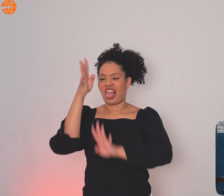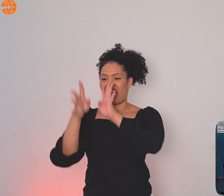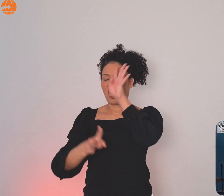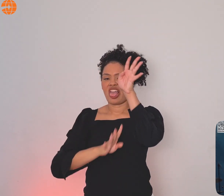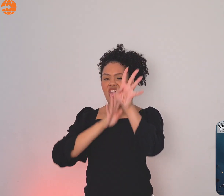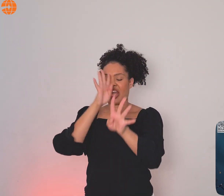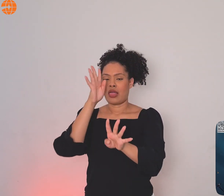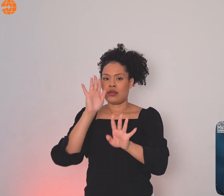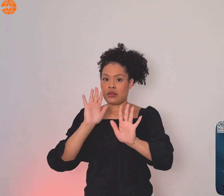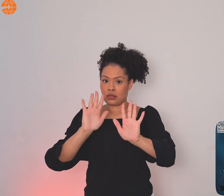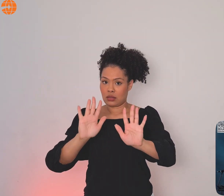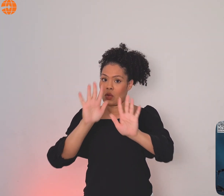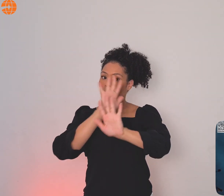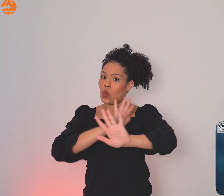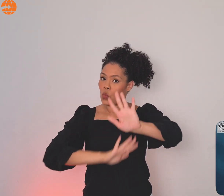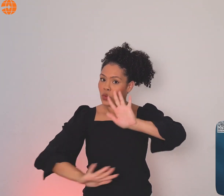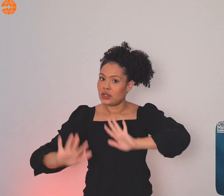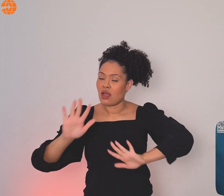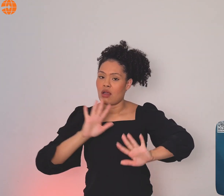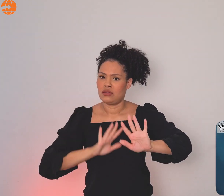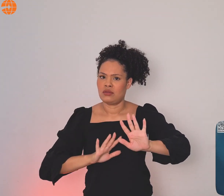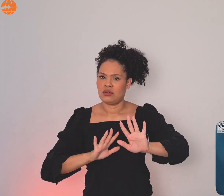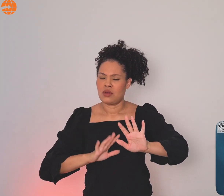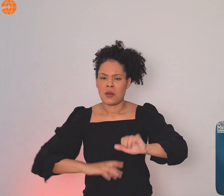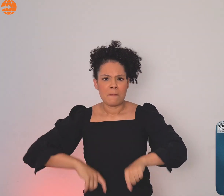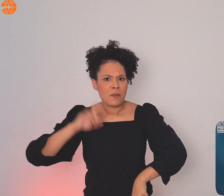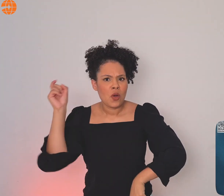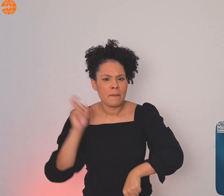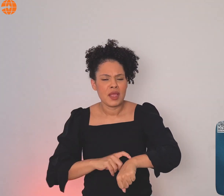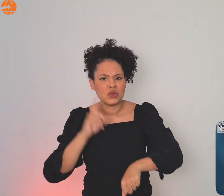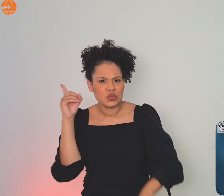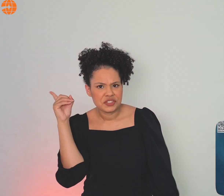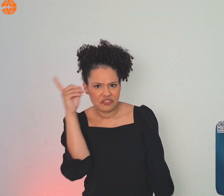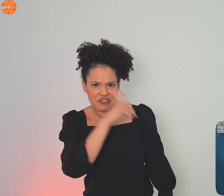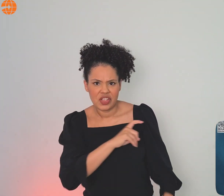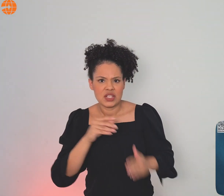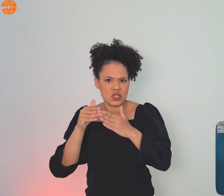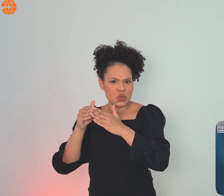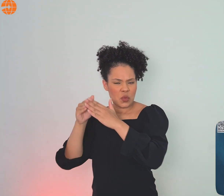não espere que uma dificuldade te leve a procurar Deus.